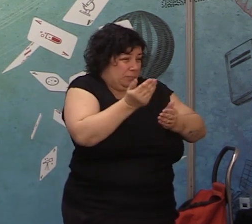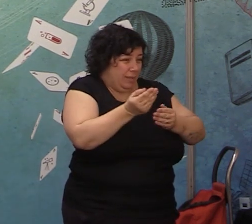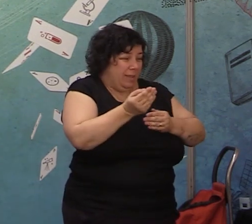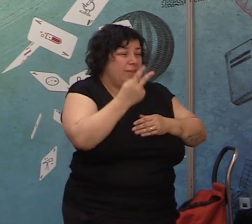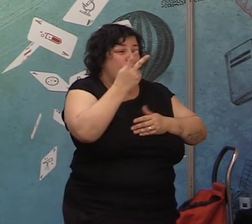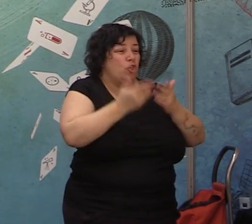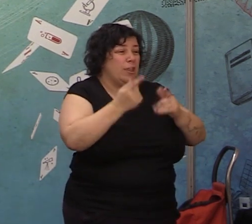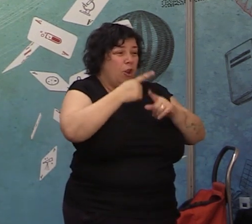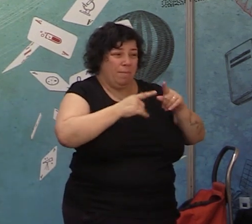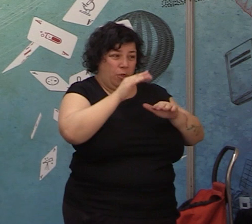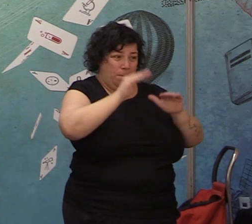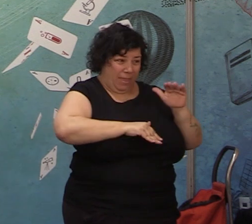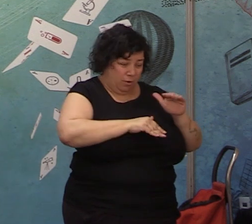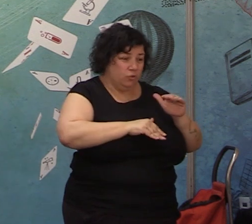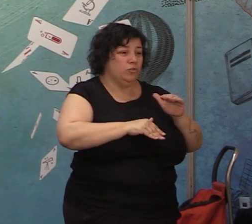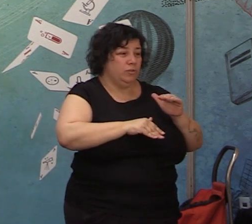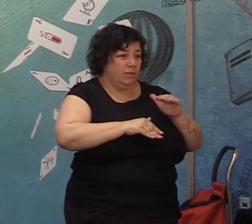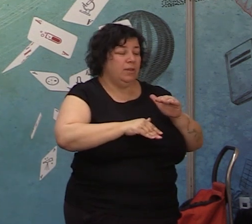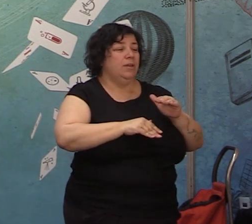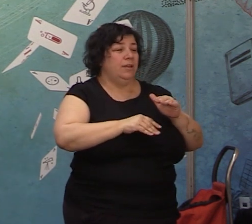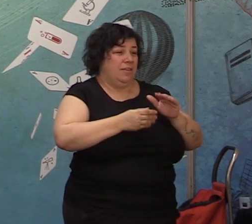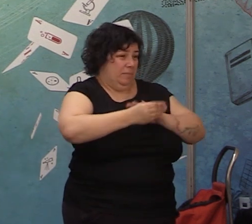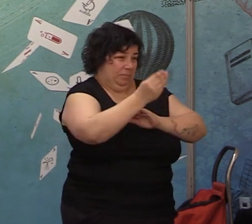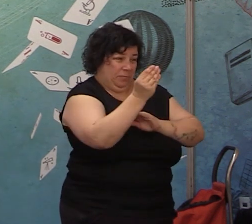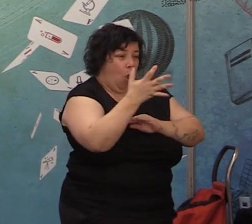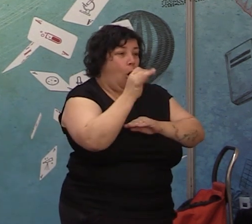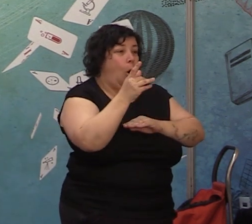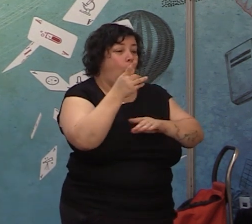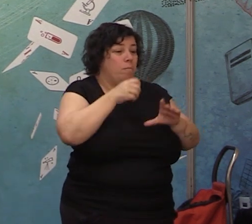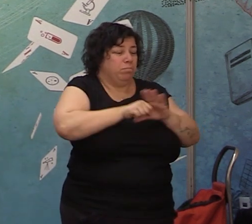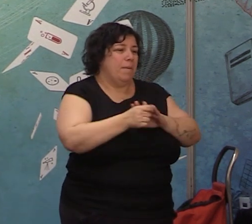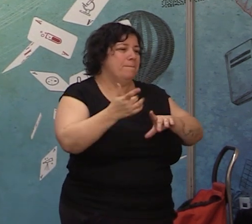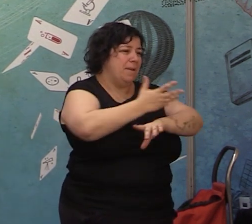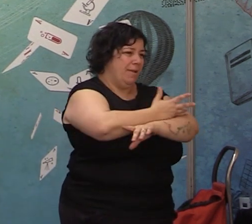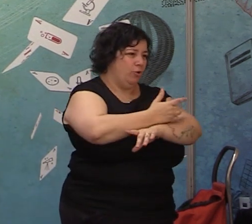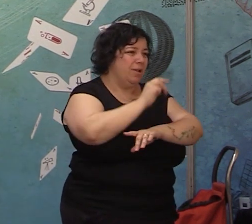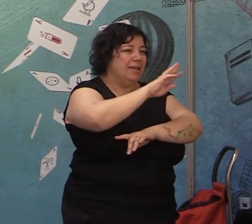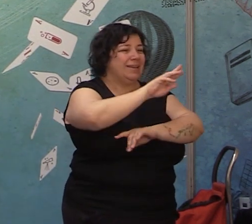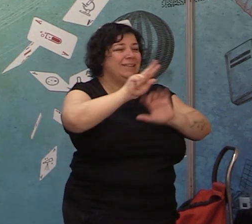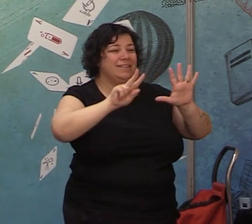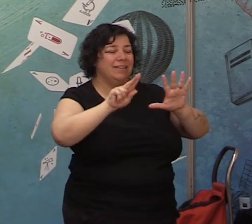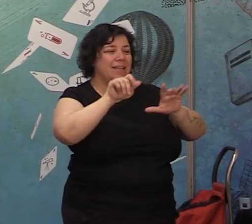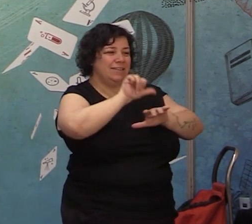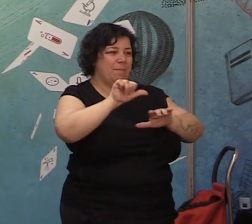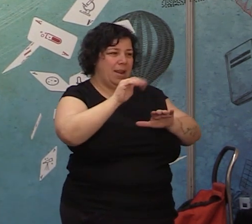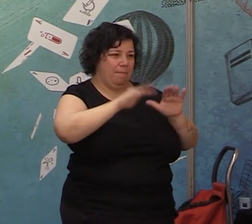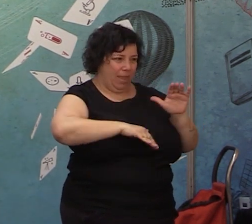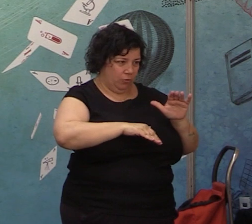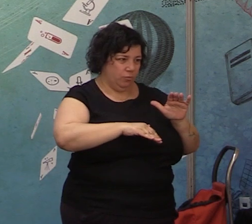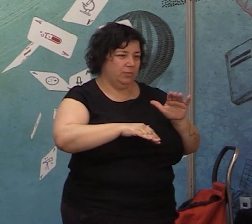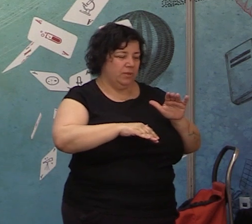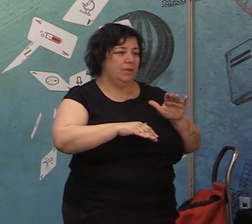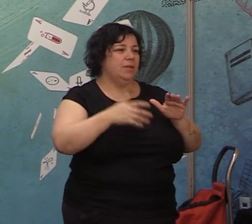debajo de los 2,5 kilos, y tener partos prematuros por debajo de las 37 semanas, ¿no? Que es cuando ya